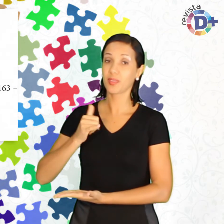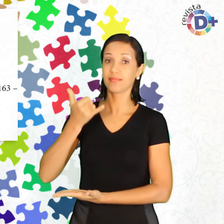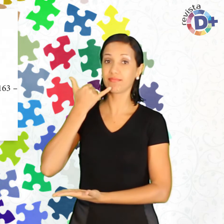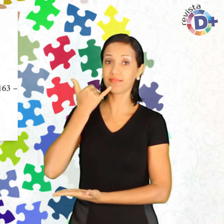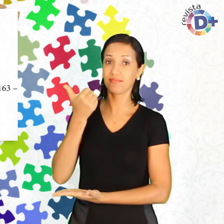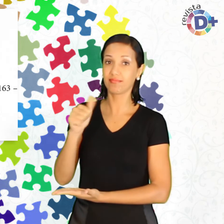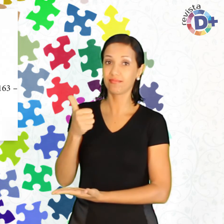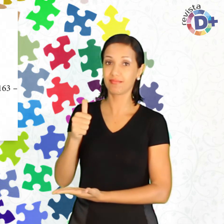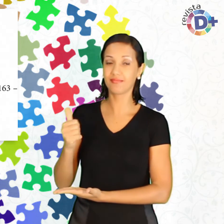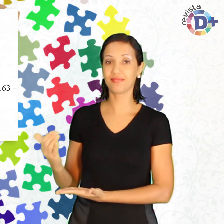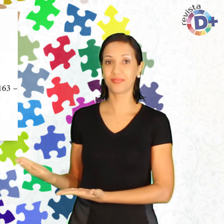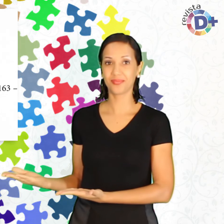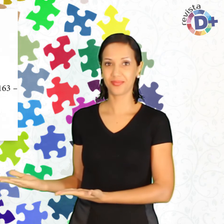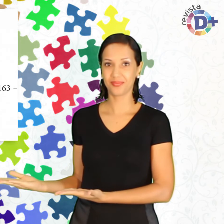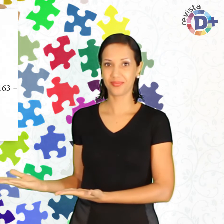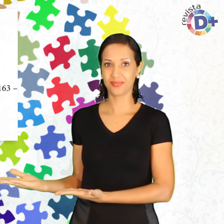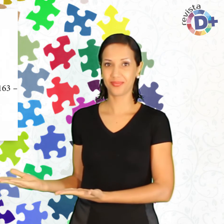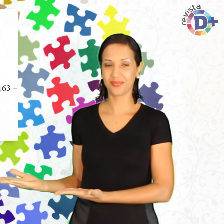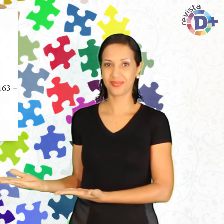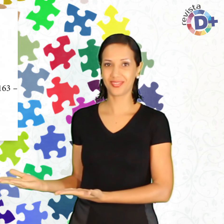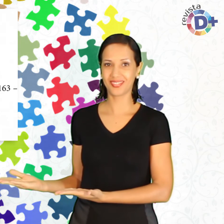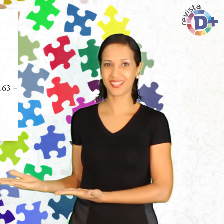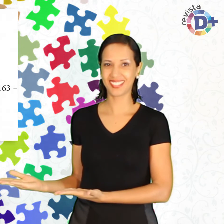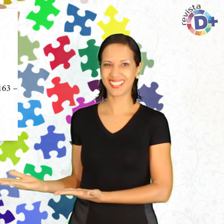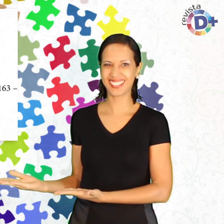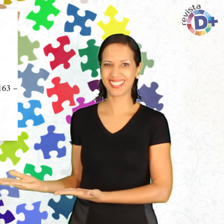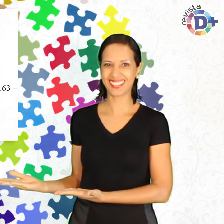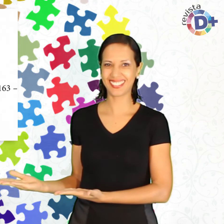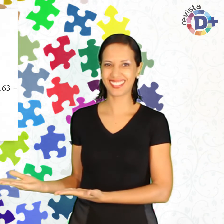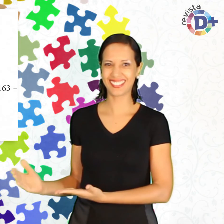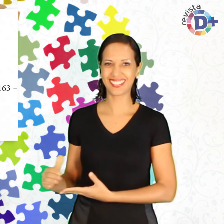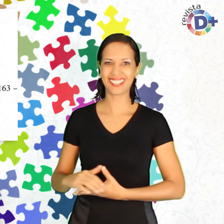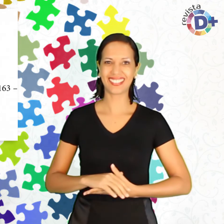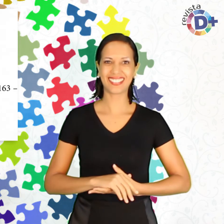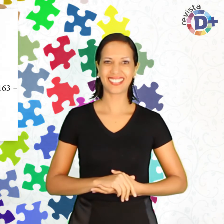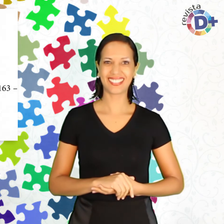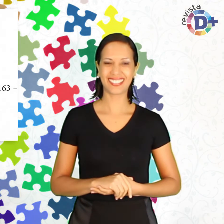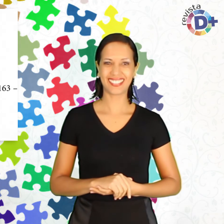ddd 11 29 40 6 4 6 4